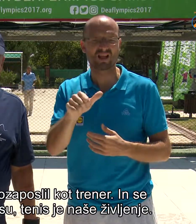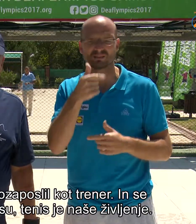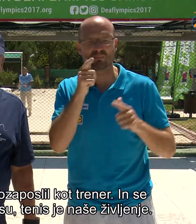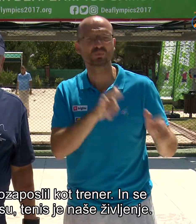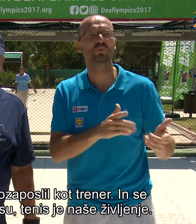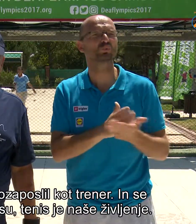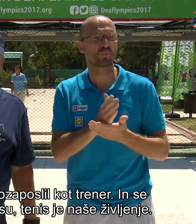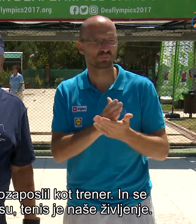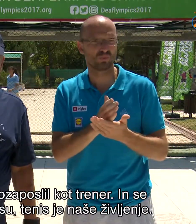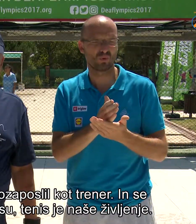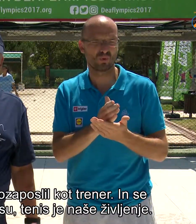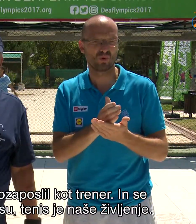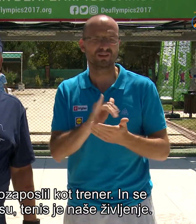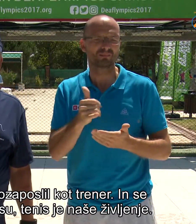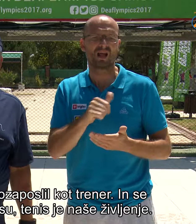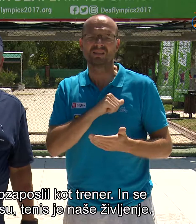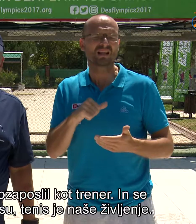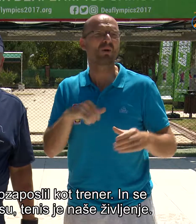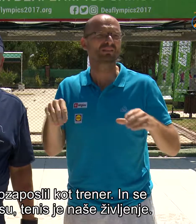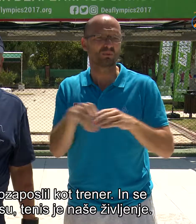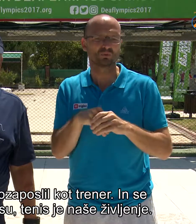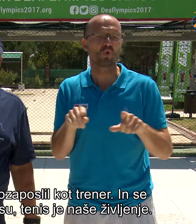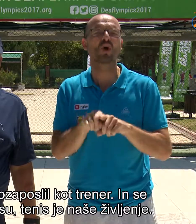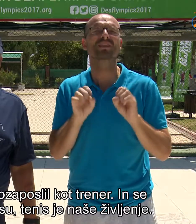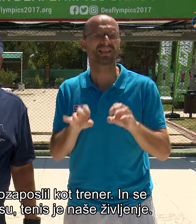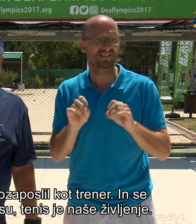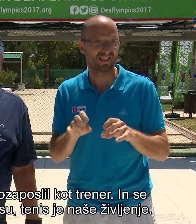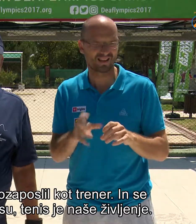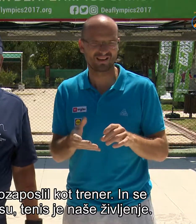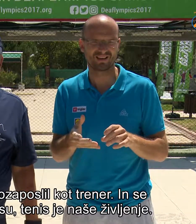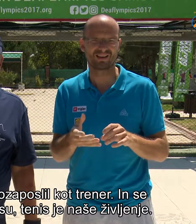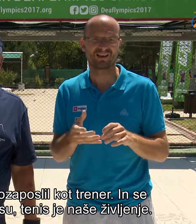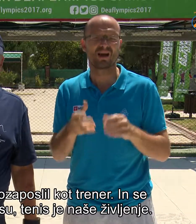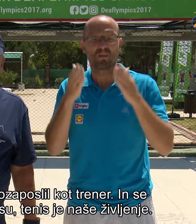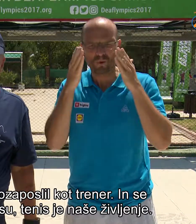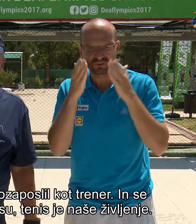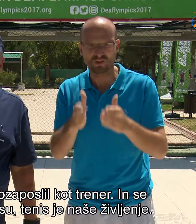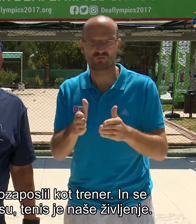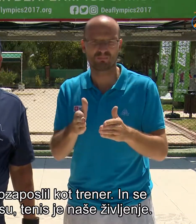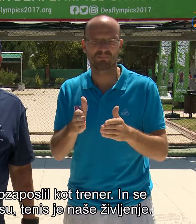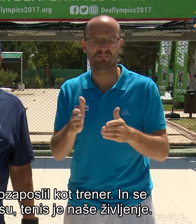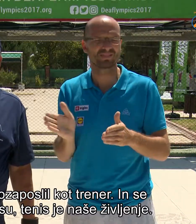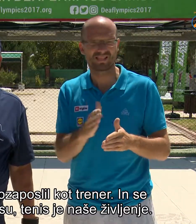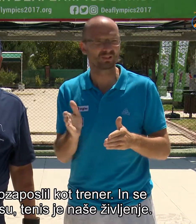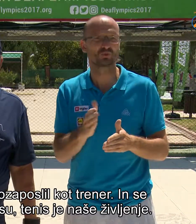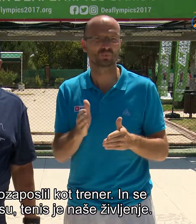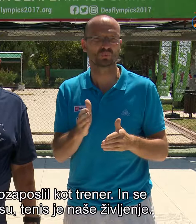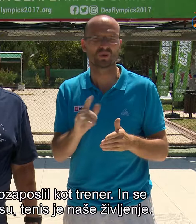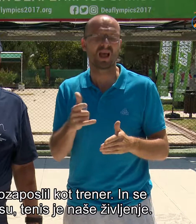se samozaposlil kot trener in posvečamo pravzaprav tenisu. Tenis je naše